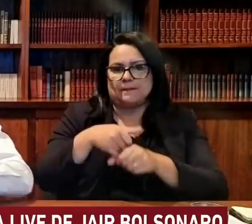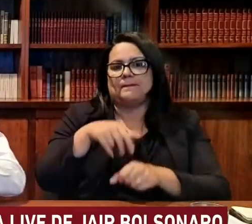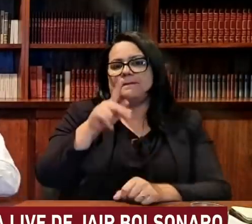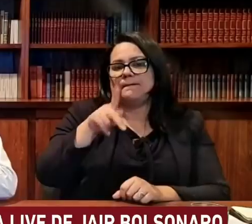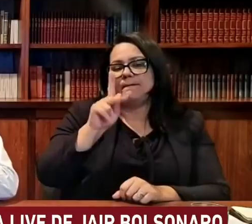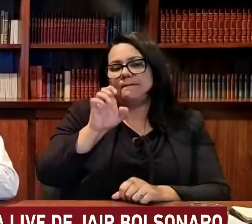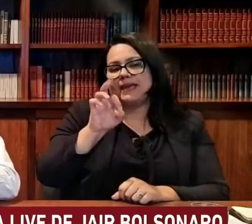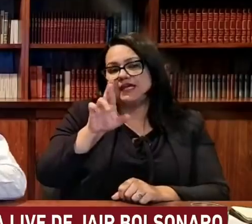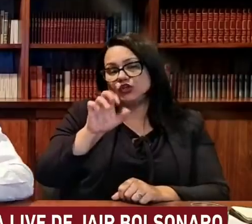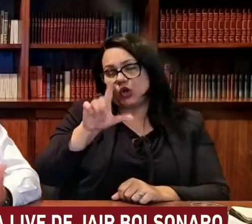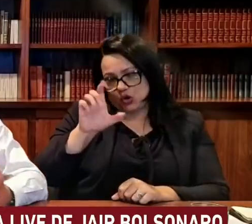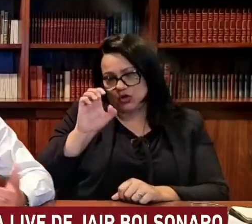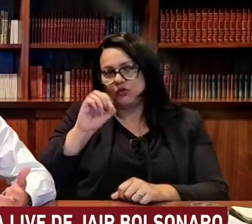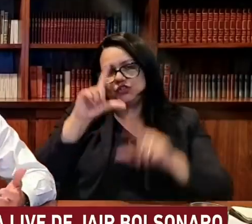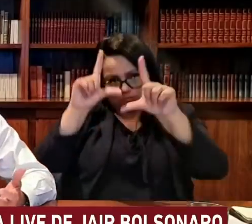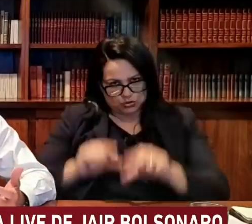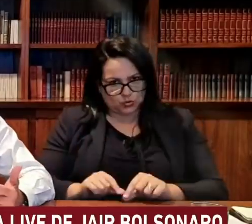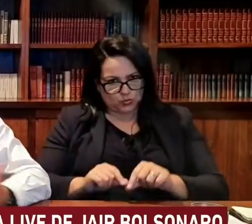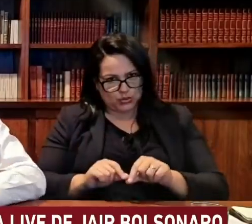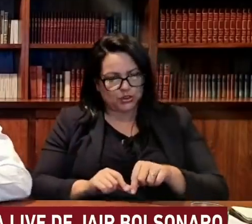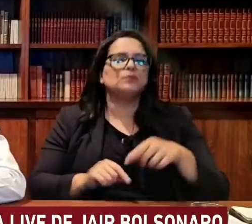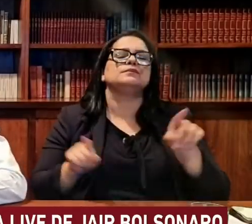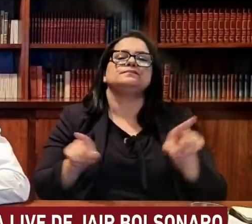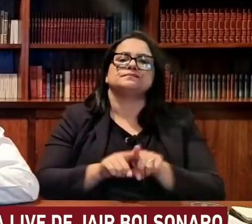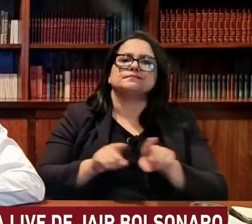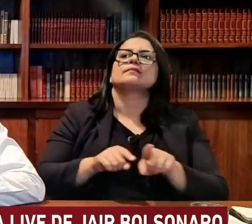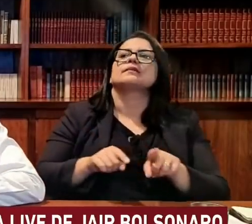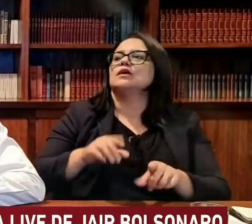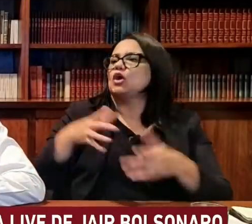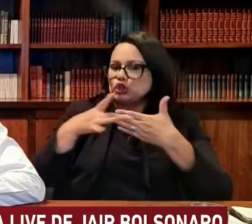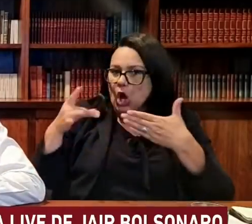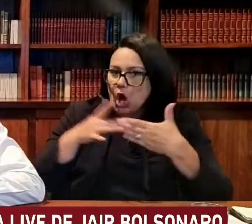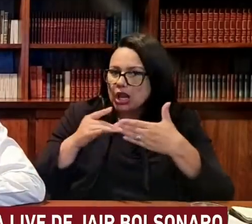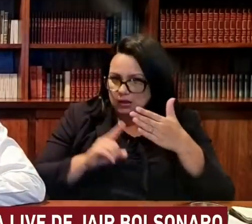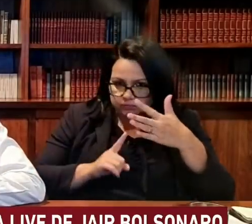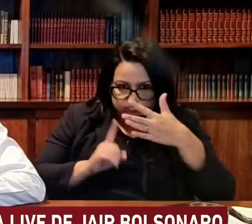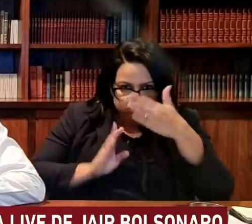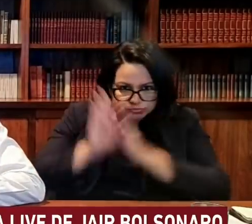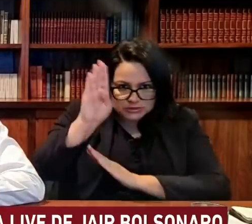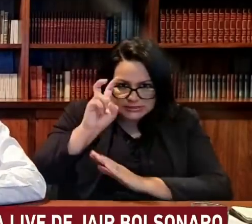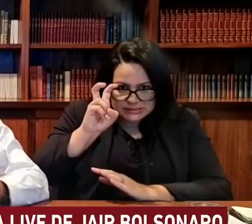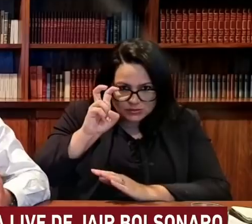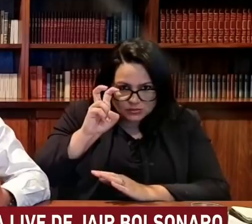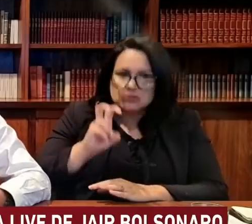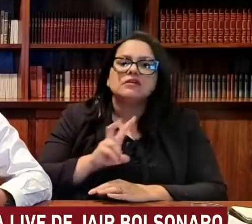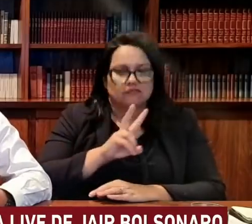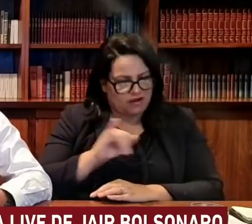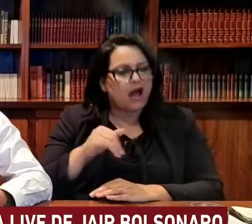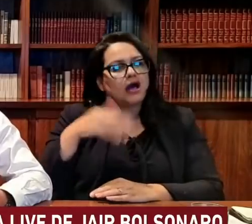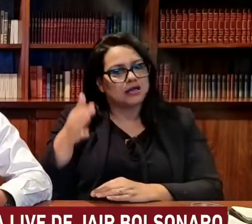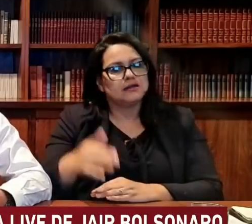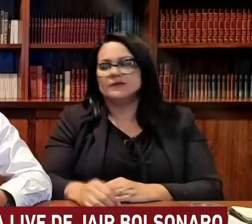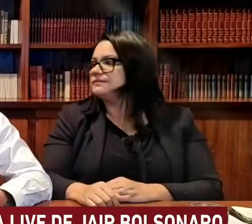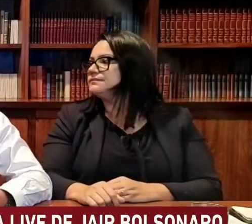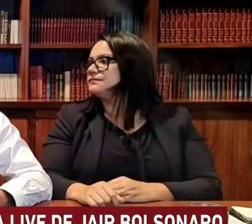fora. Hoje estava caindo 2%. Não sei como aconteceu. O dólar furou a barreira dos 5 ou não? Não, ainda não, mas vai virar. Tá, o dólar se baixar